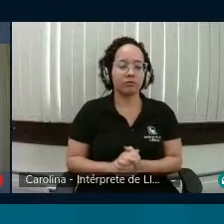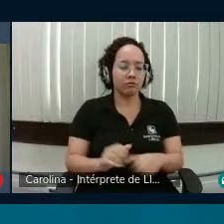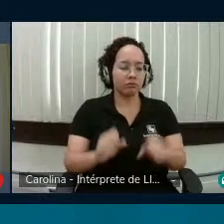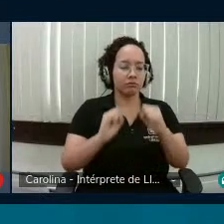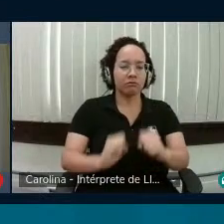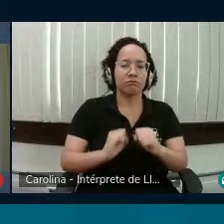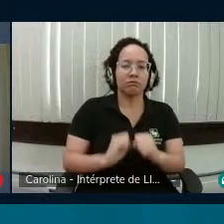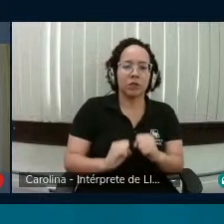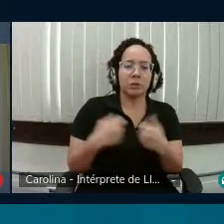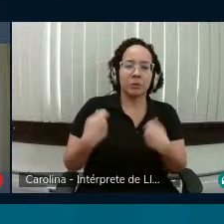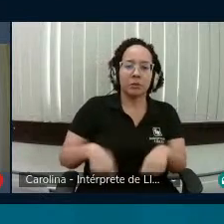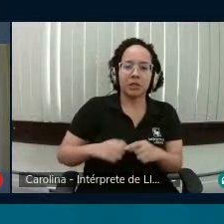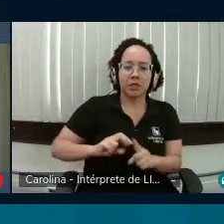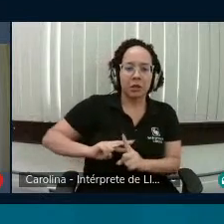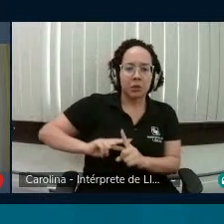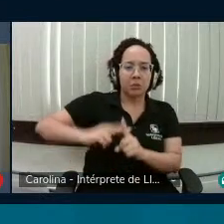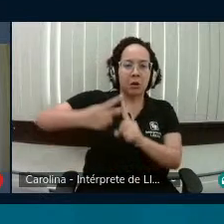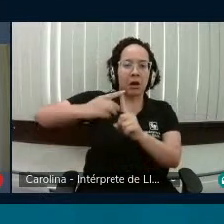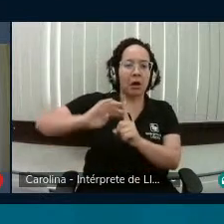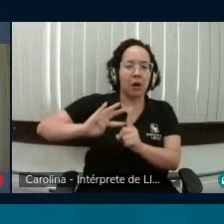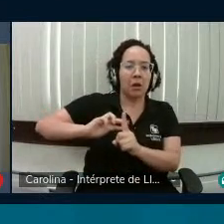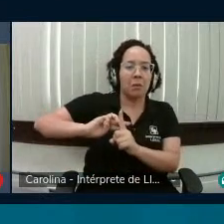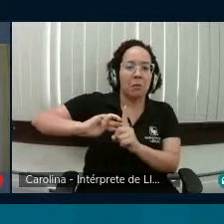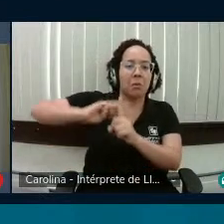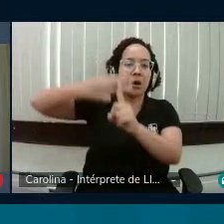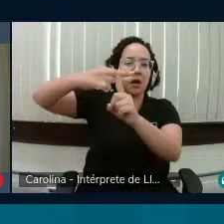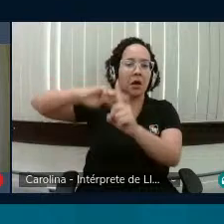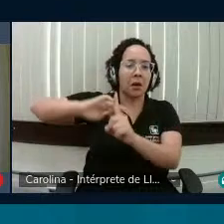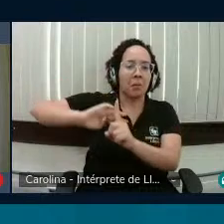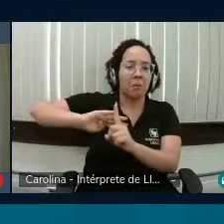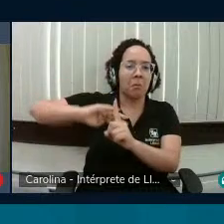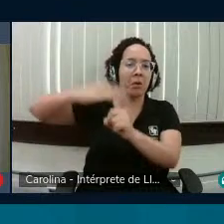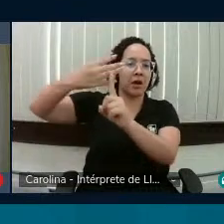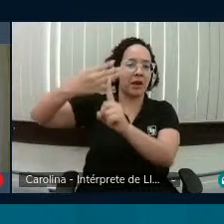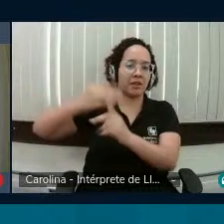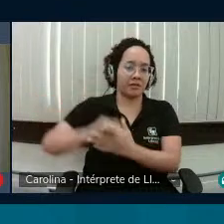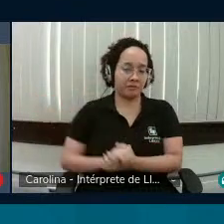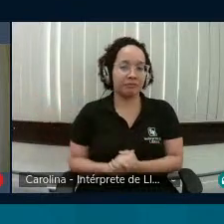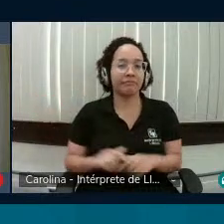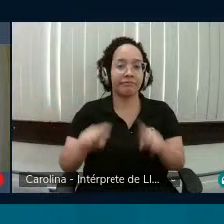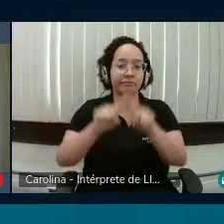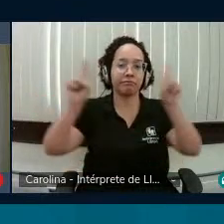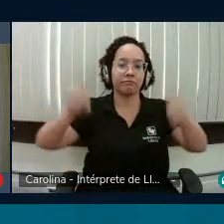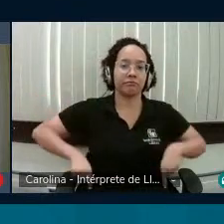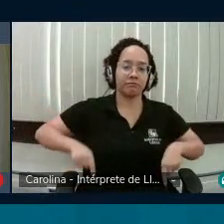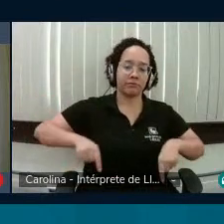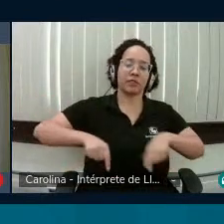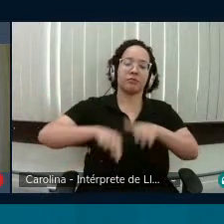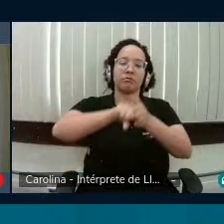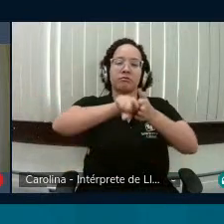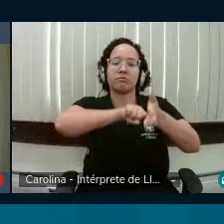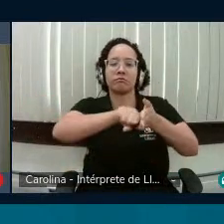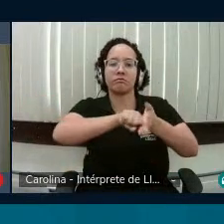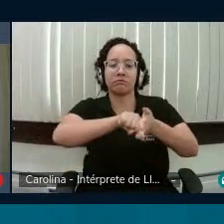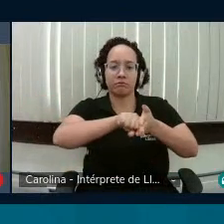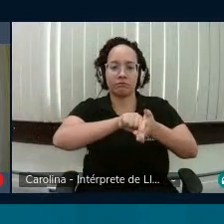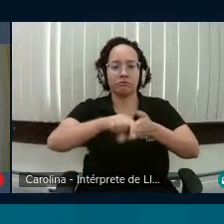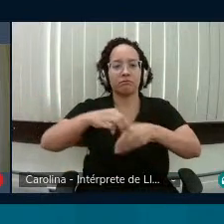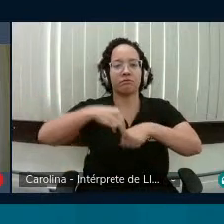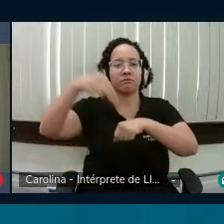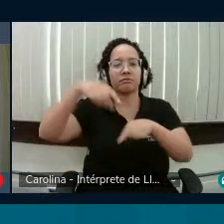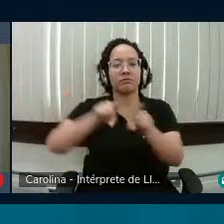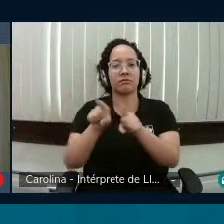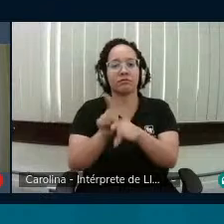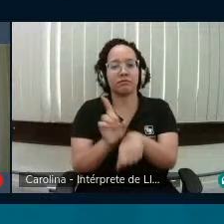precisamos quadruplicar a quantidade de técnicos, né, nos seus projetos de mestrado e doutorado. As